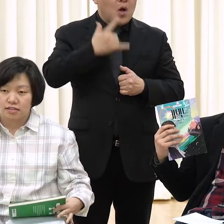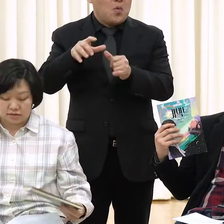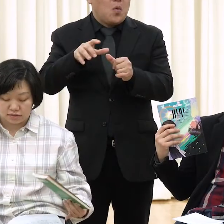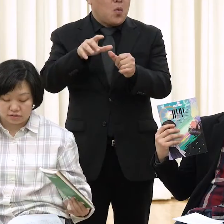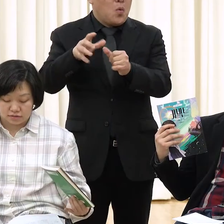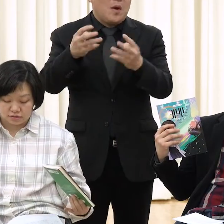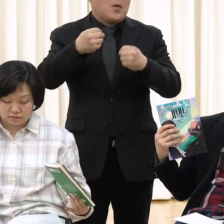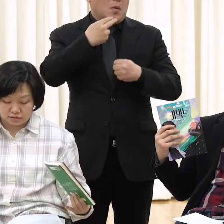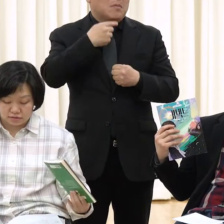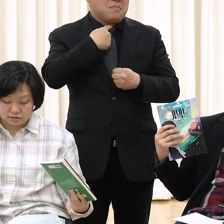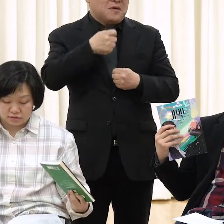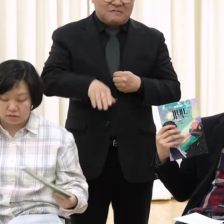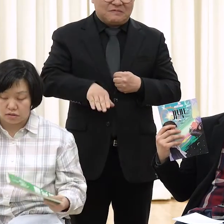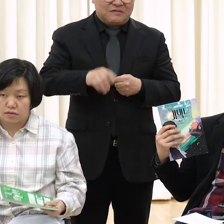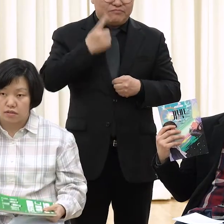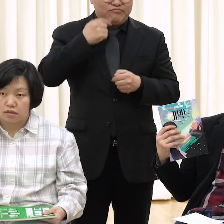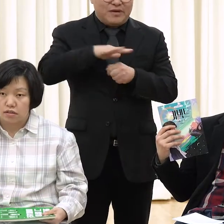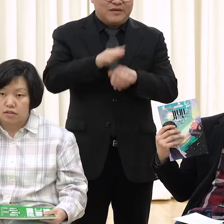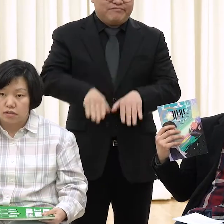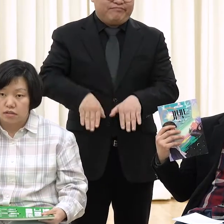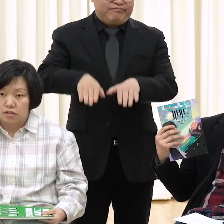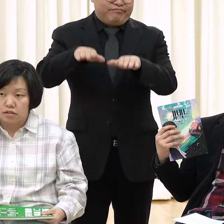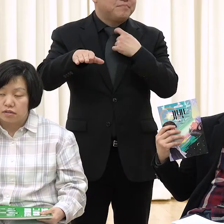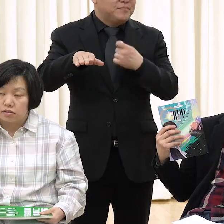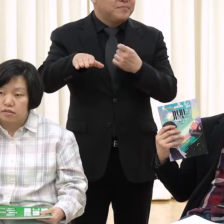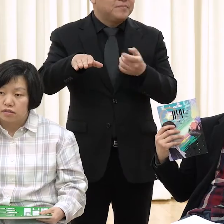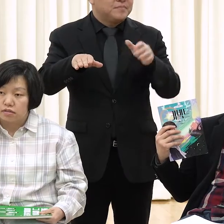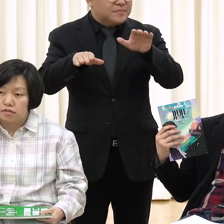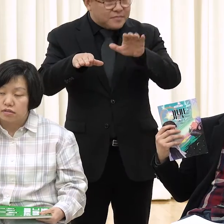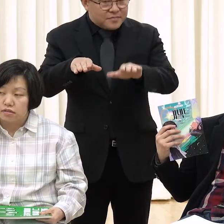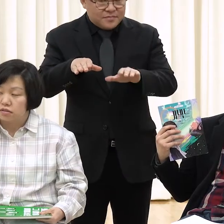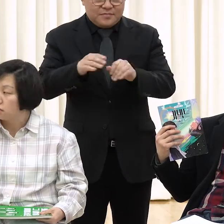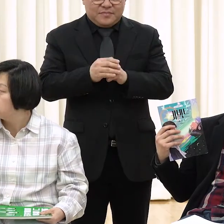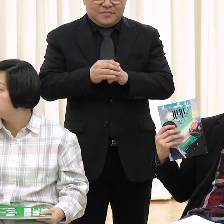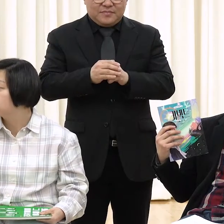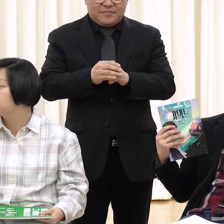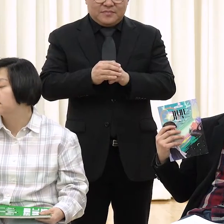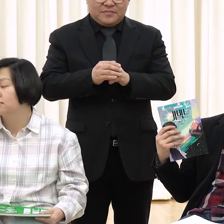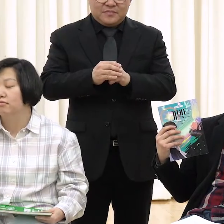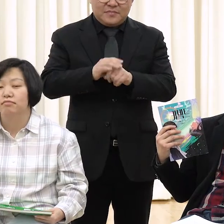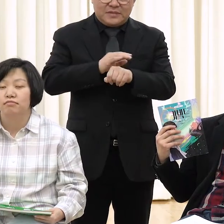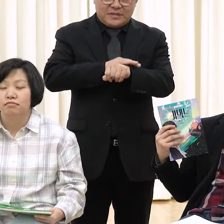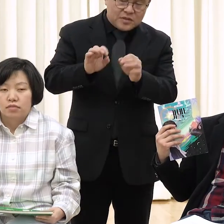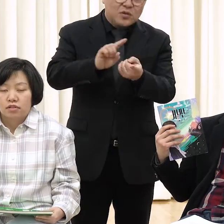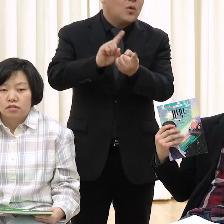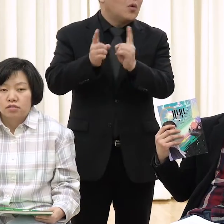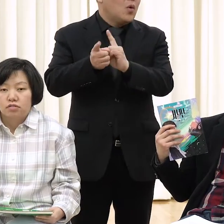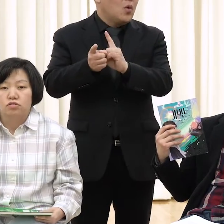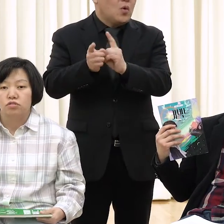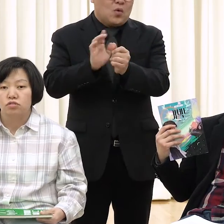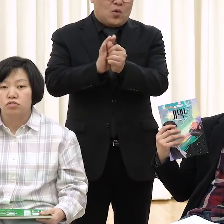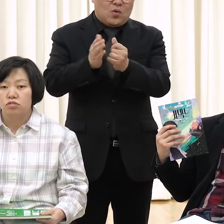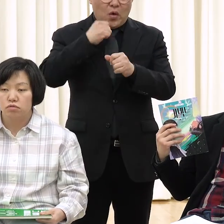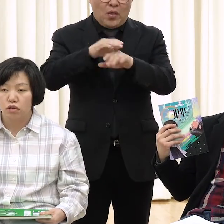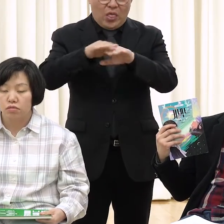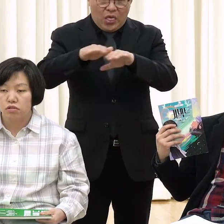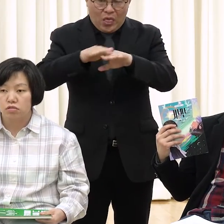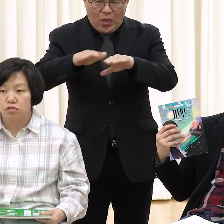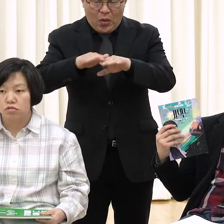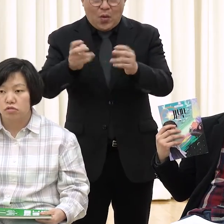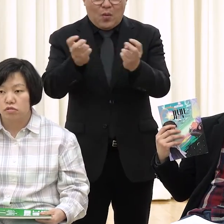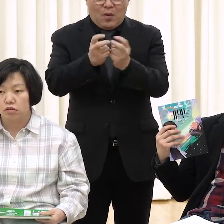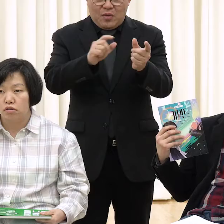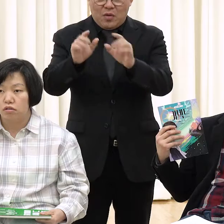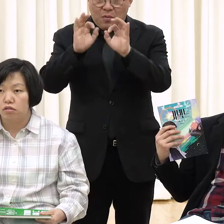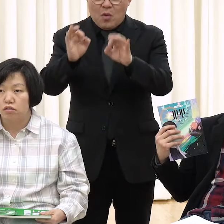보호를 많이 받지 못하고 어려운 삶을 겪었지만 또 그러한 와중에 도 서로 극복하고 이겨내려는 방법이